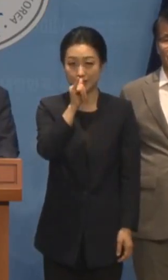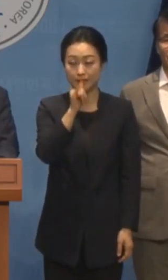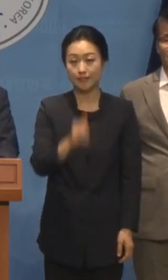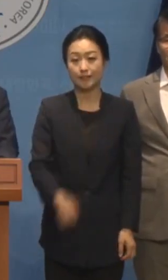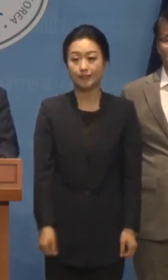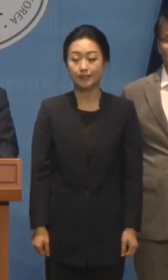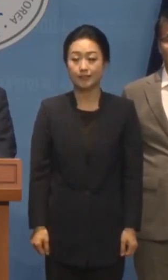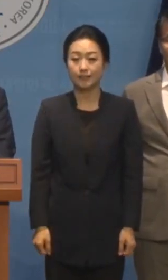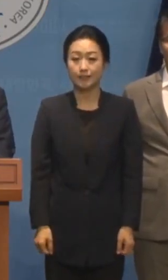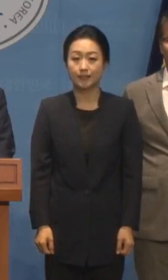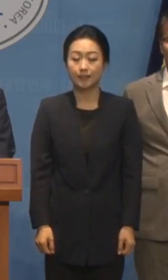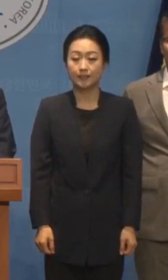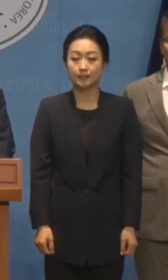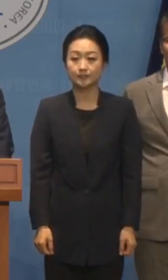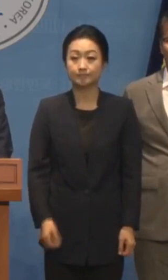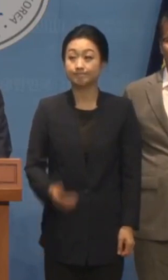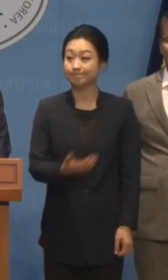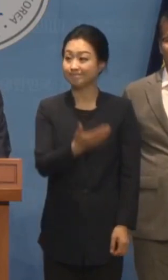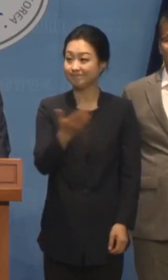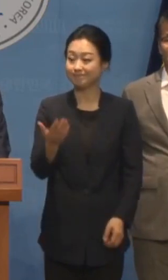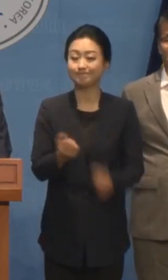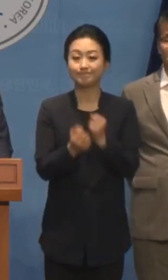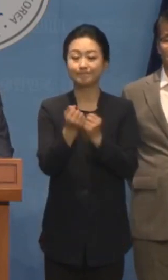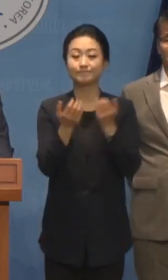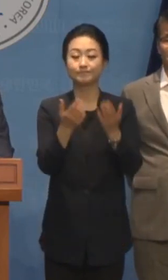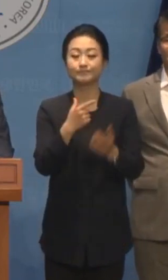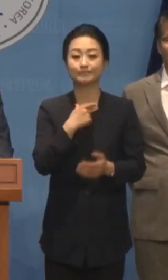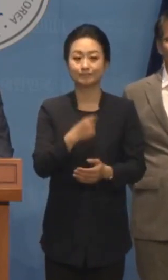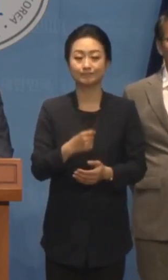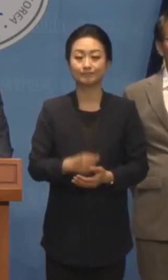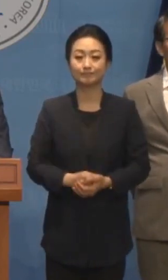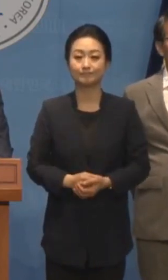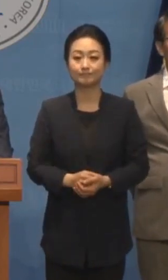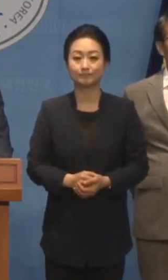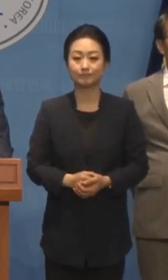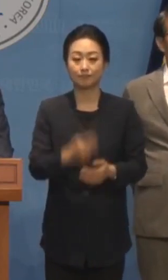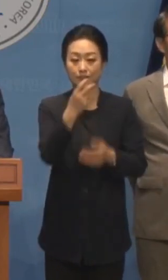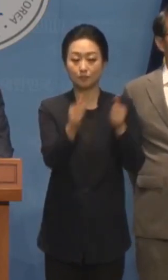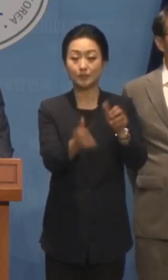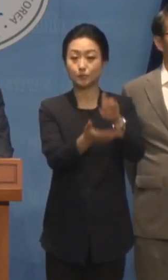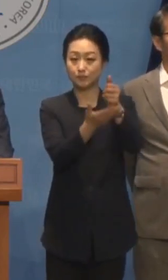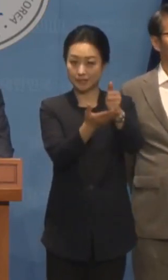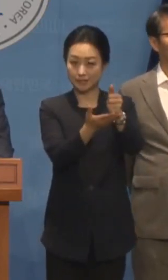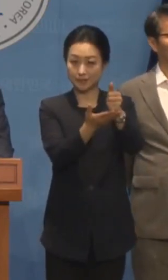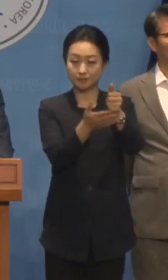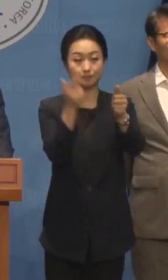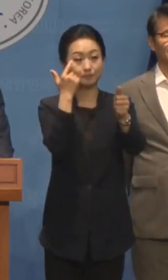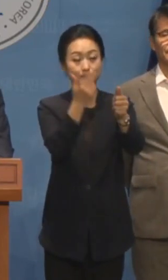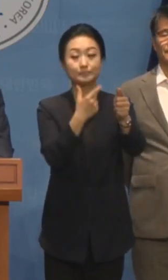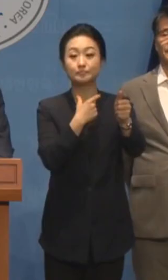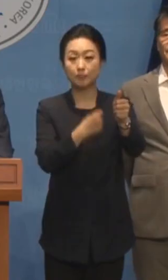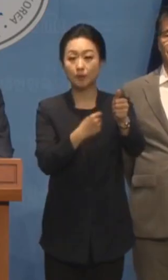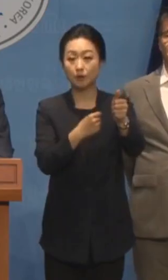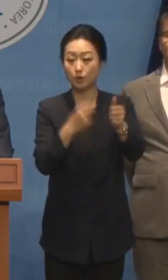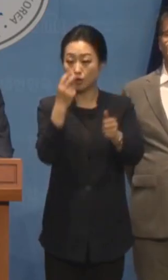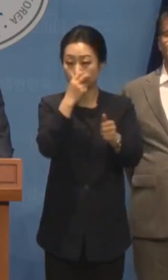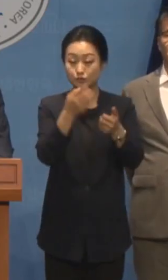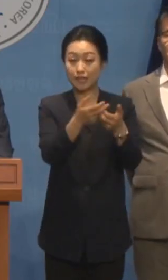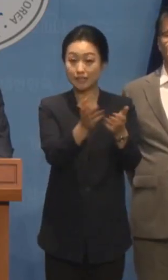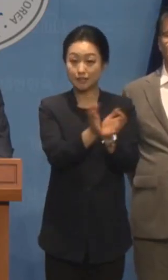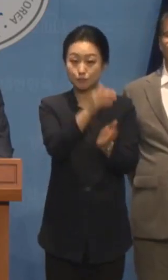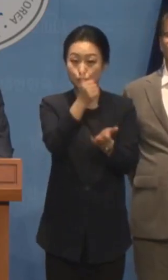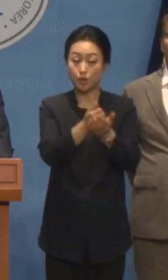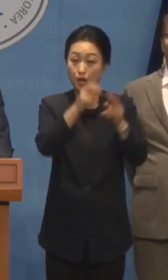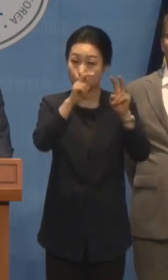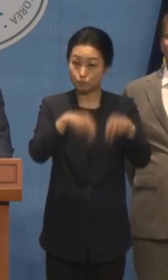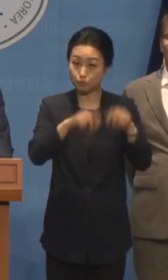수가 없어서 이 자리에 다시 섰습니다. 이원석 총장께 묻습니다. 수사팀의 무혐의